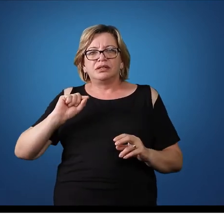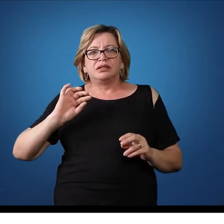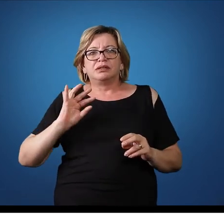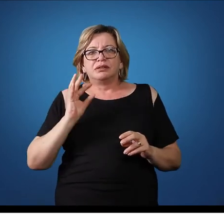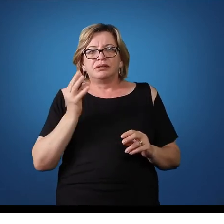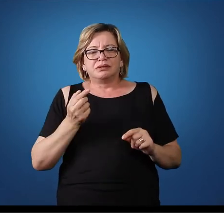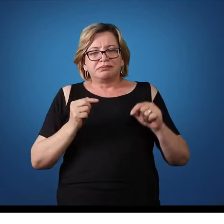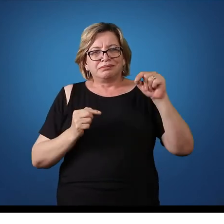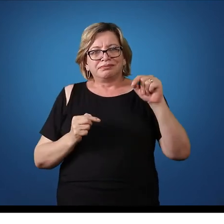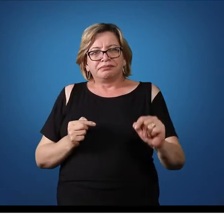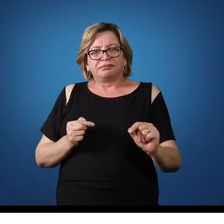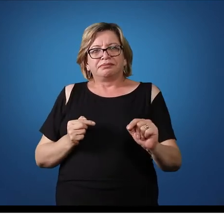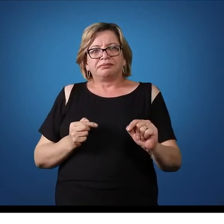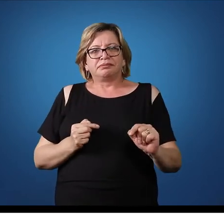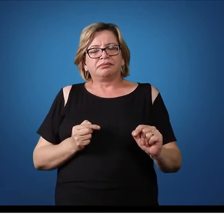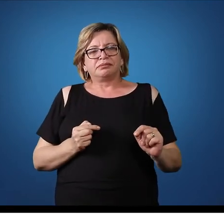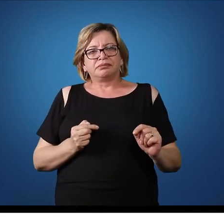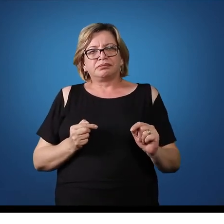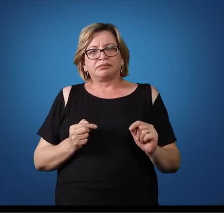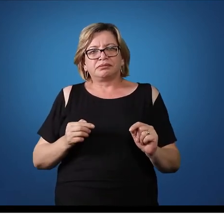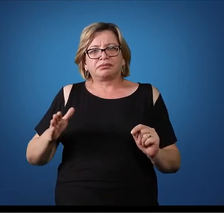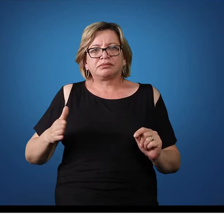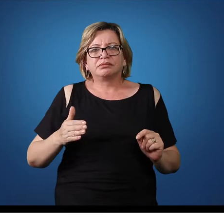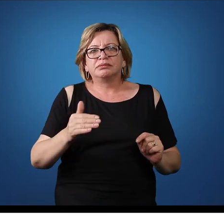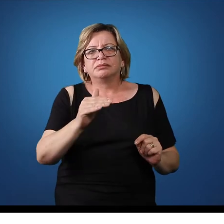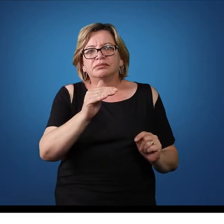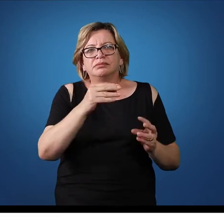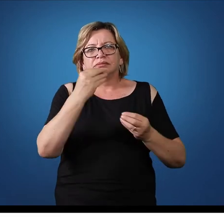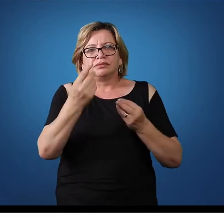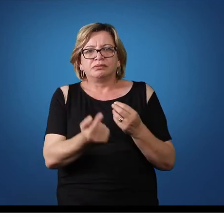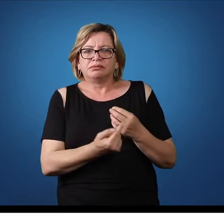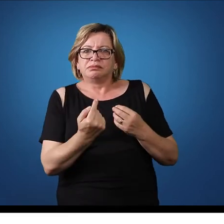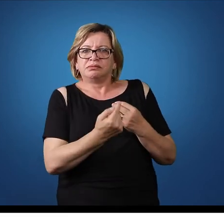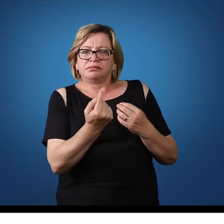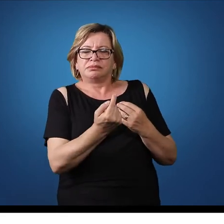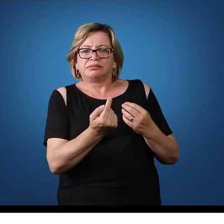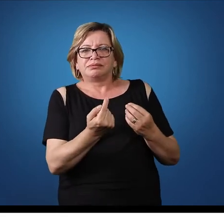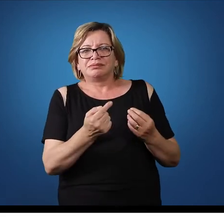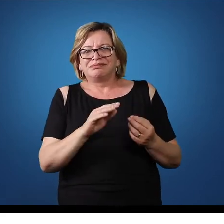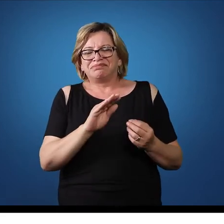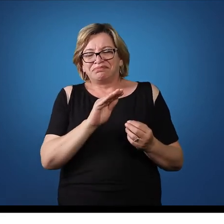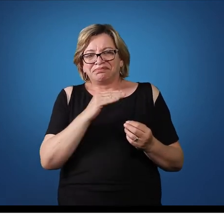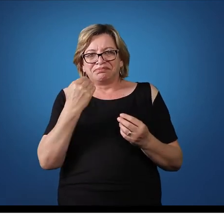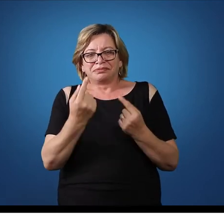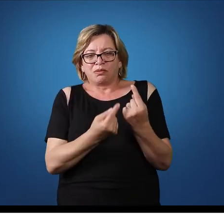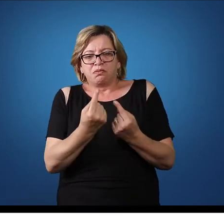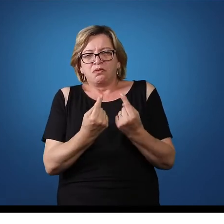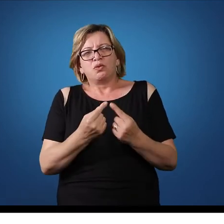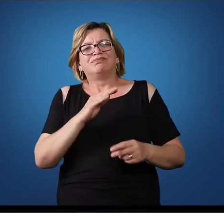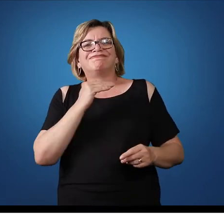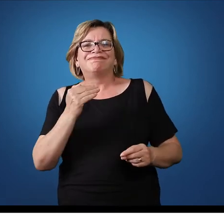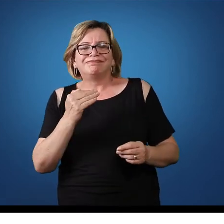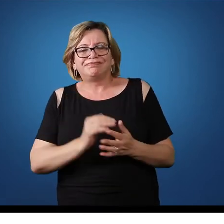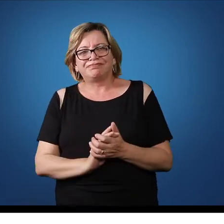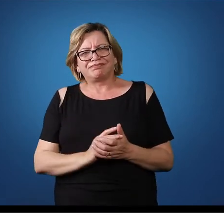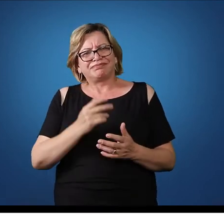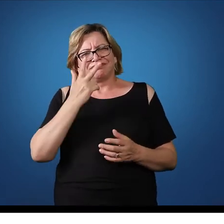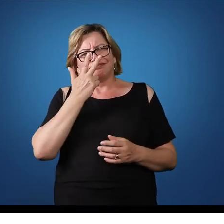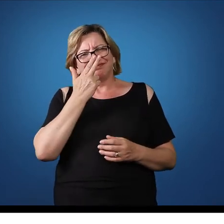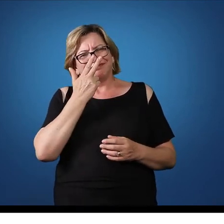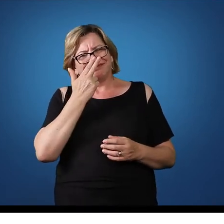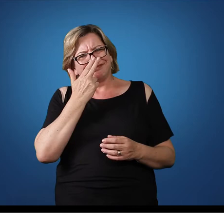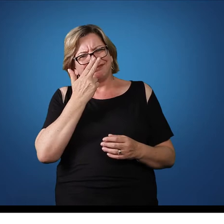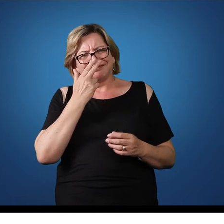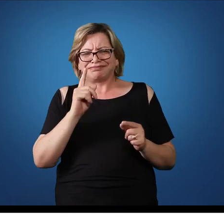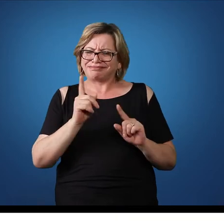quando a plateia resolveu ir lá e apertar o botão foi que esses liquidificadores, bem, moeram os peixinhos. Parece que